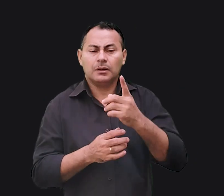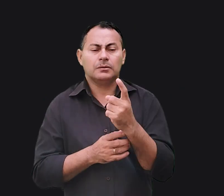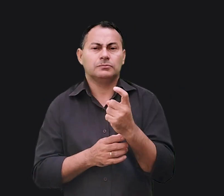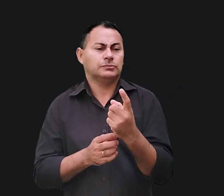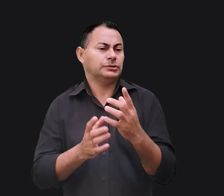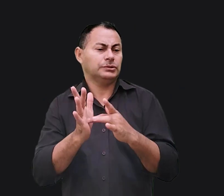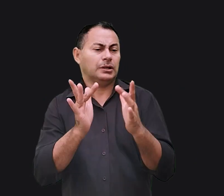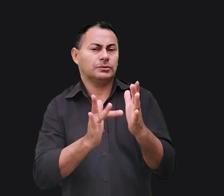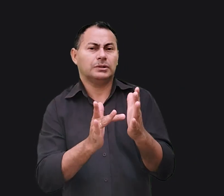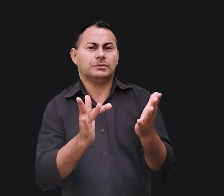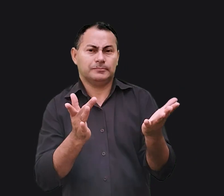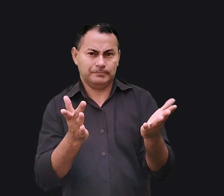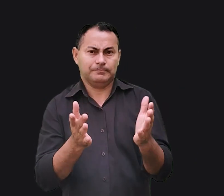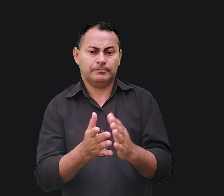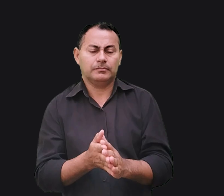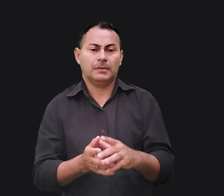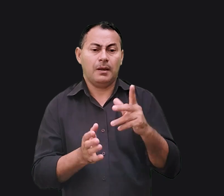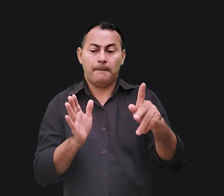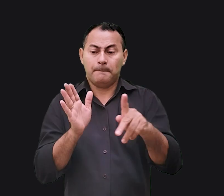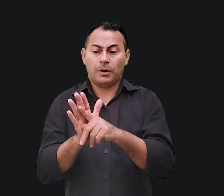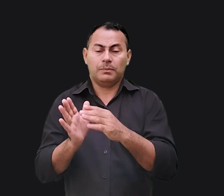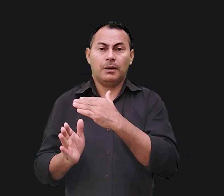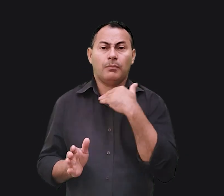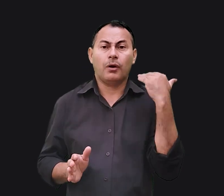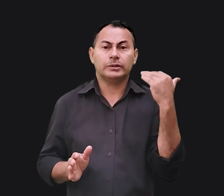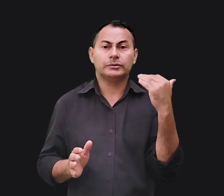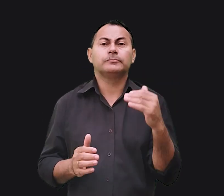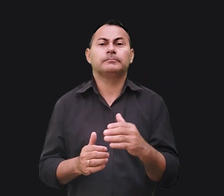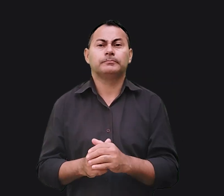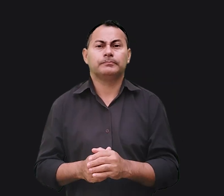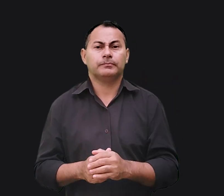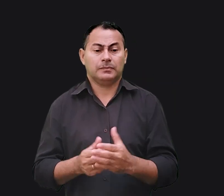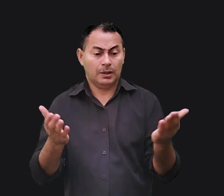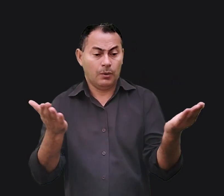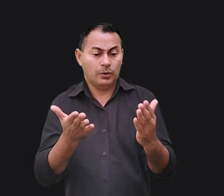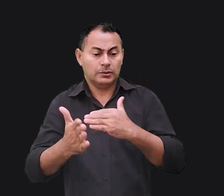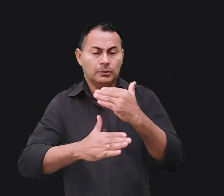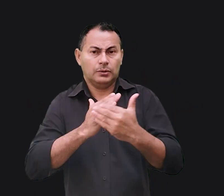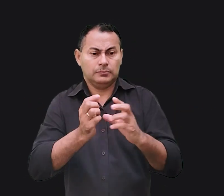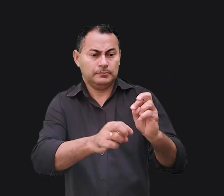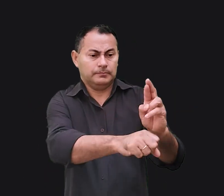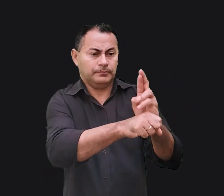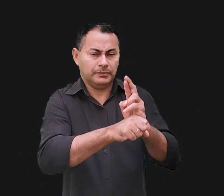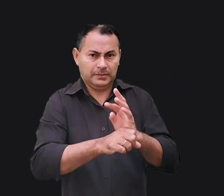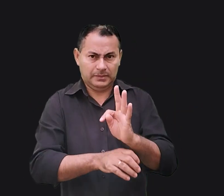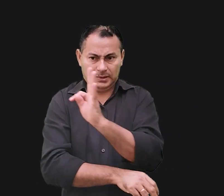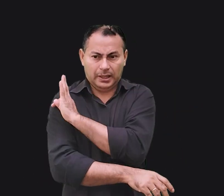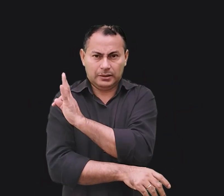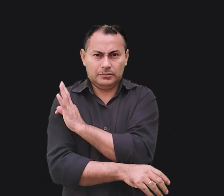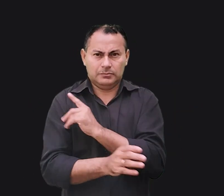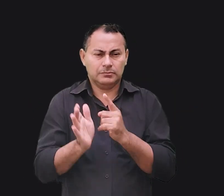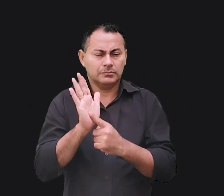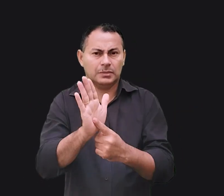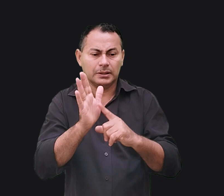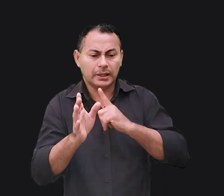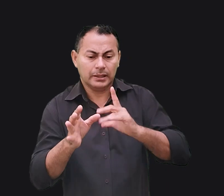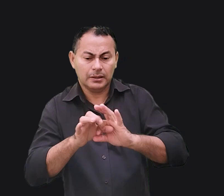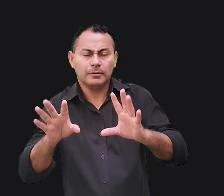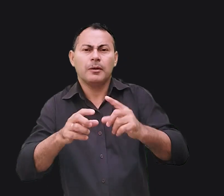fúnebre de Jesus, por sua própria morte. Hoje, com todos os recursos técnicos de que dispomos, eu poderia pensar